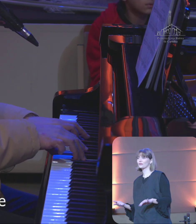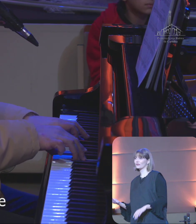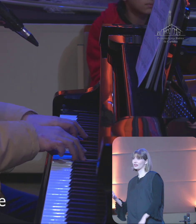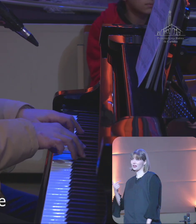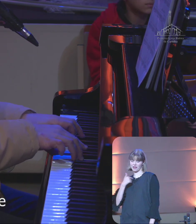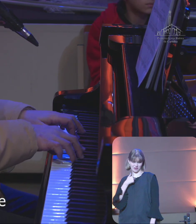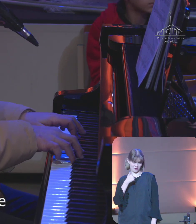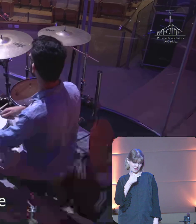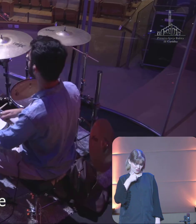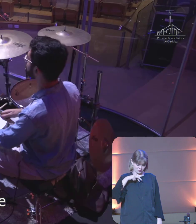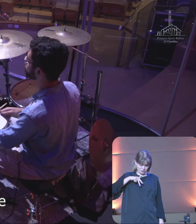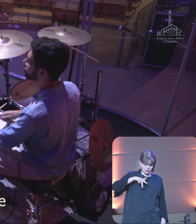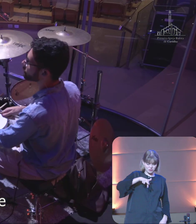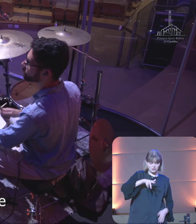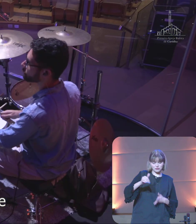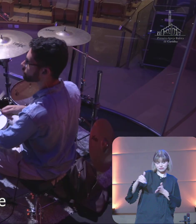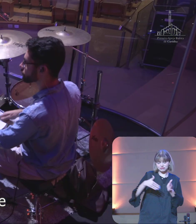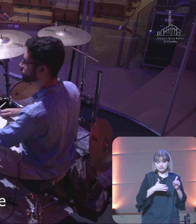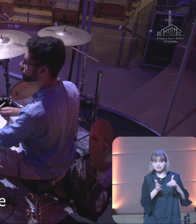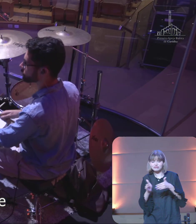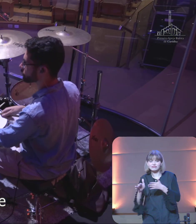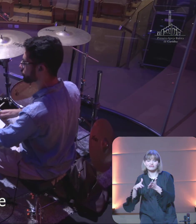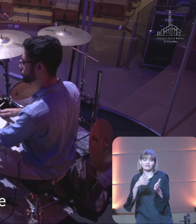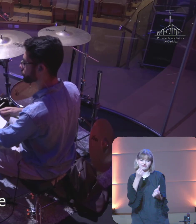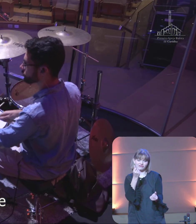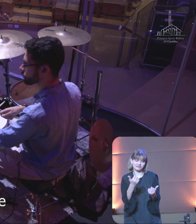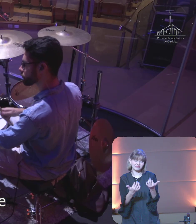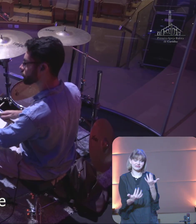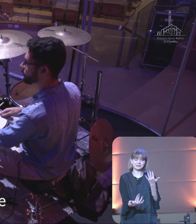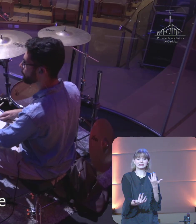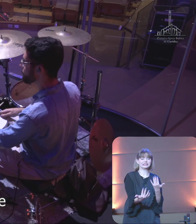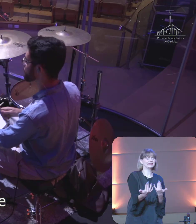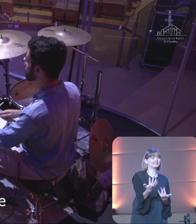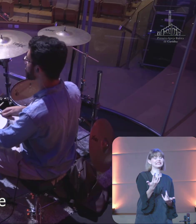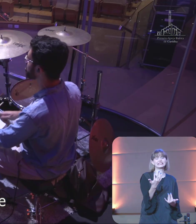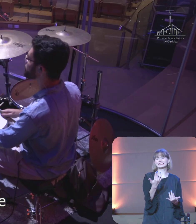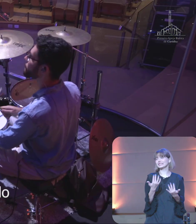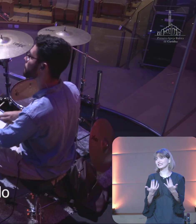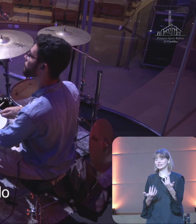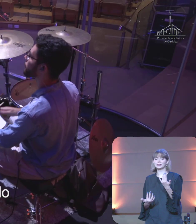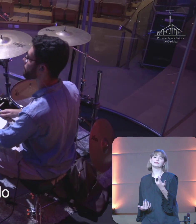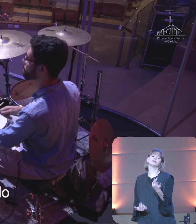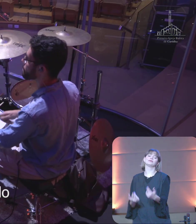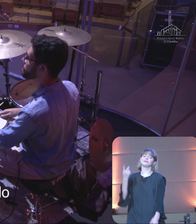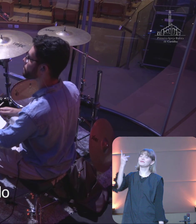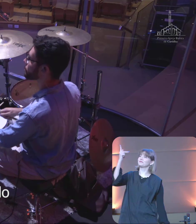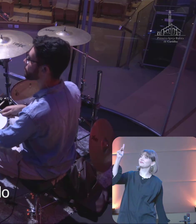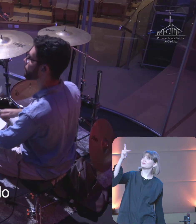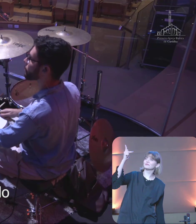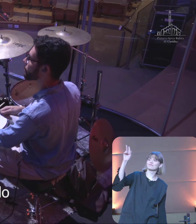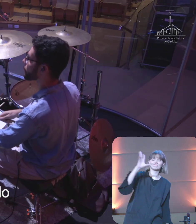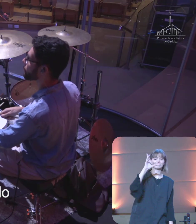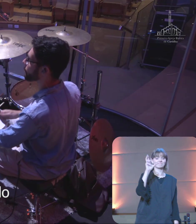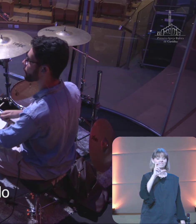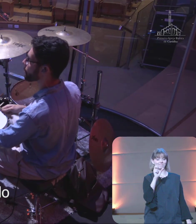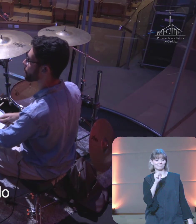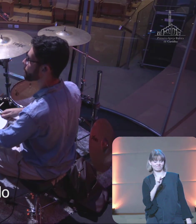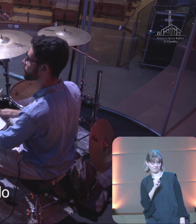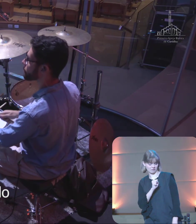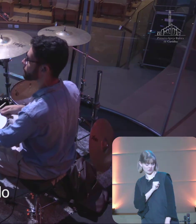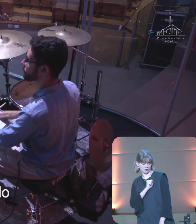Que eu ande pelo vale na sombra da morte, o teu amor